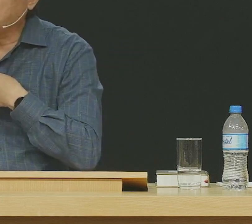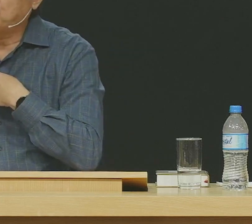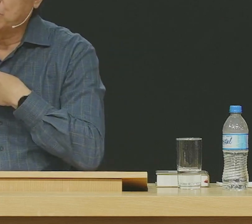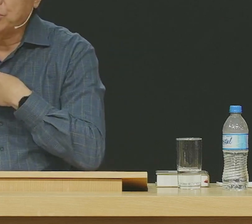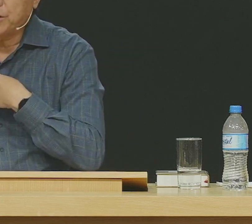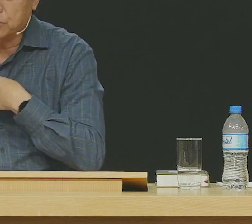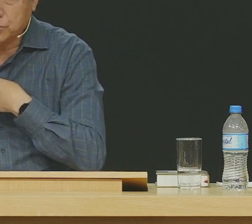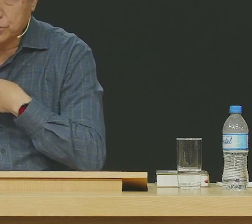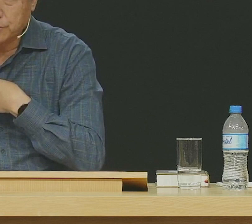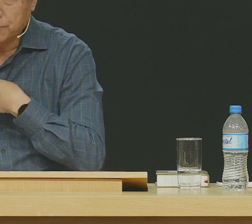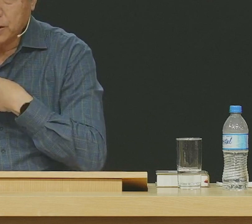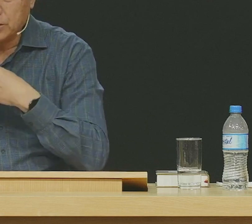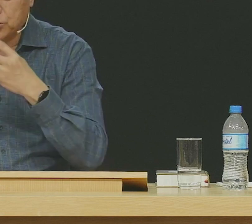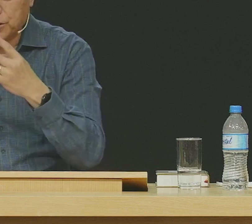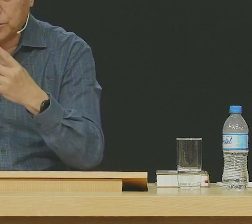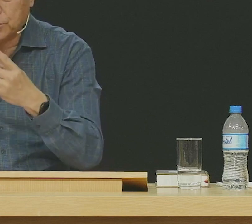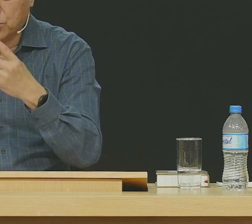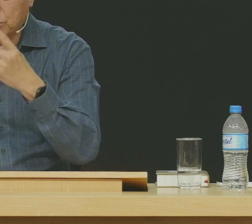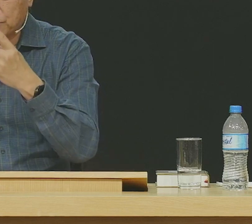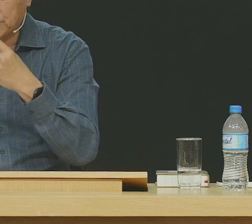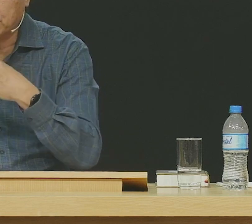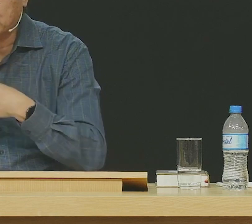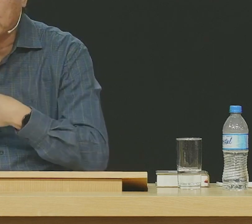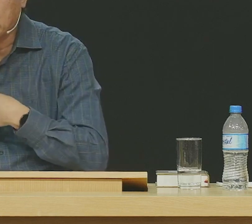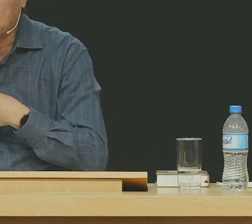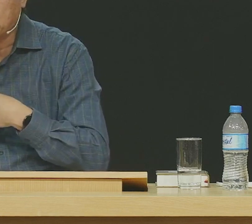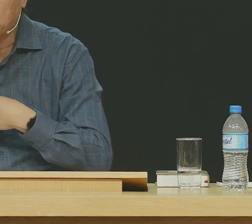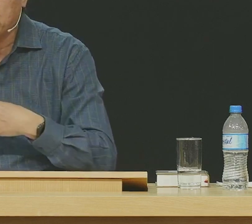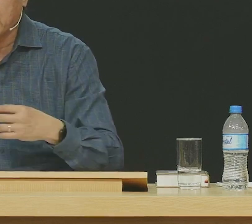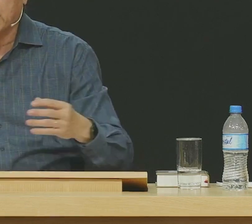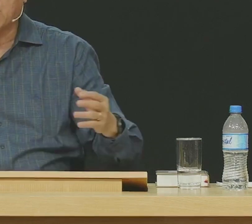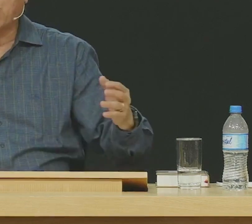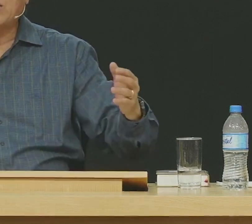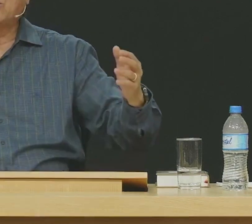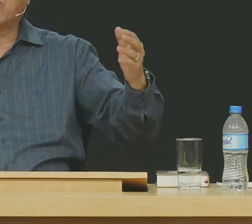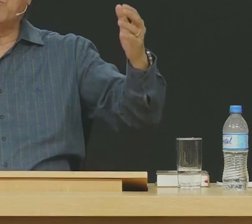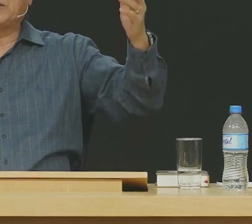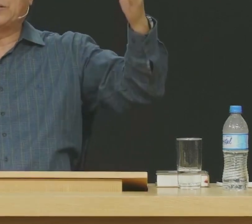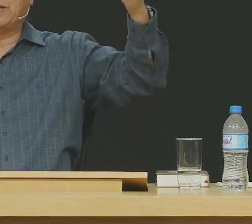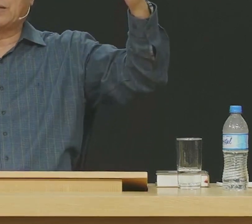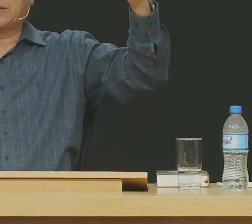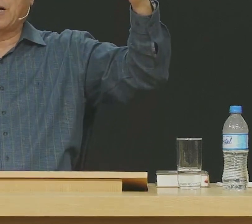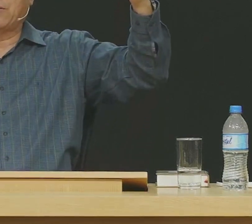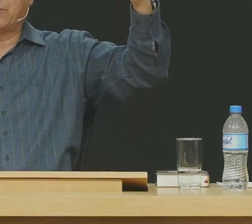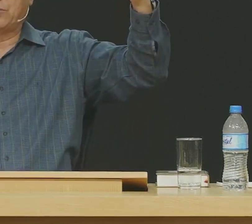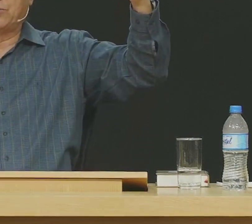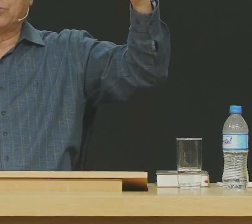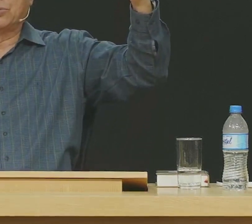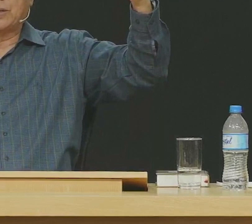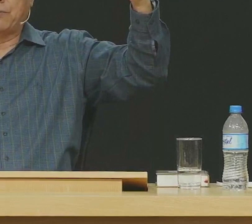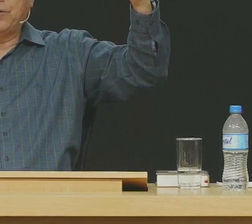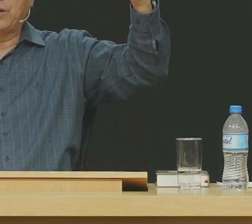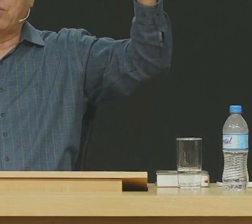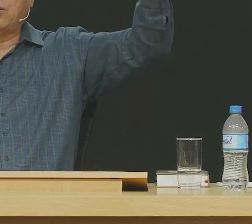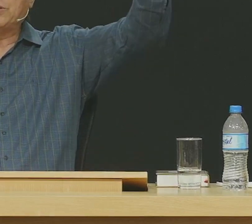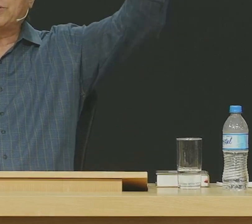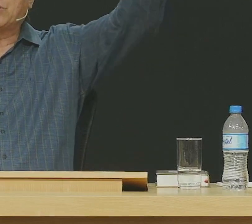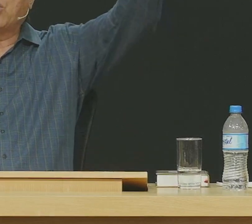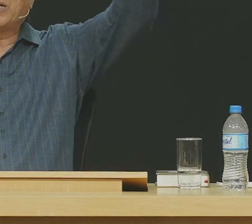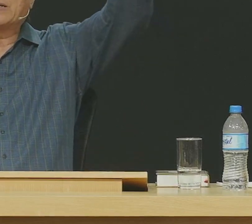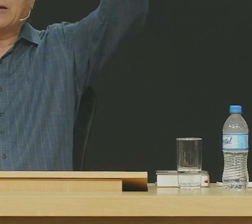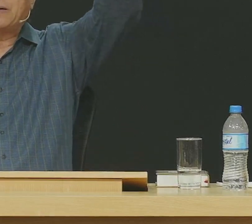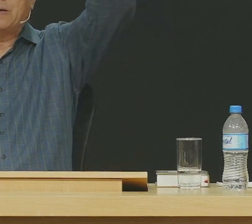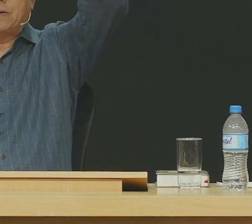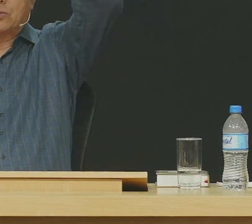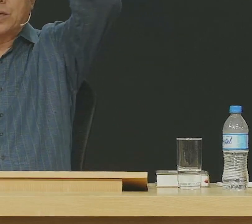com sopro de Deus, em Gênesis 2, versículo 7. E quando comesse da árvore da vida, o homem